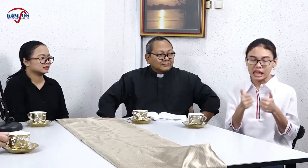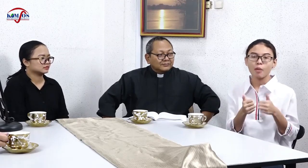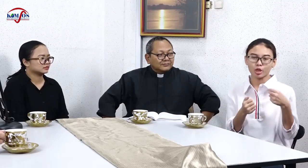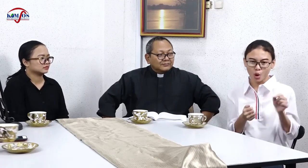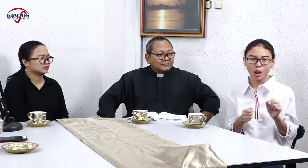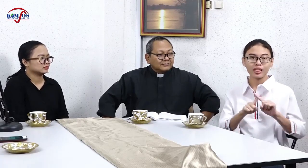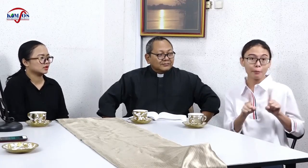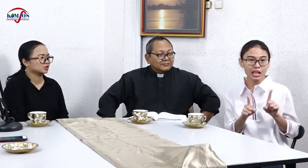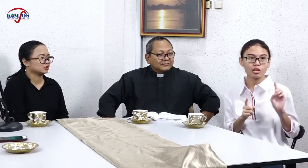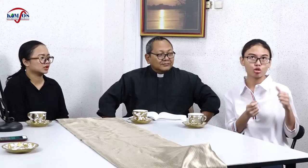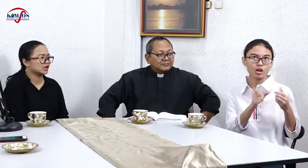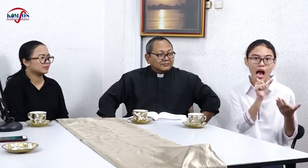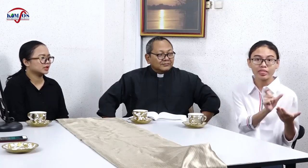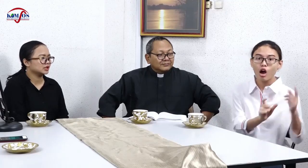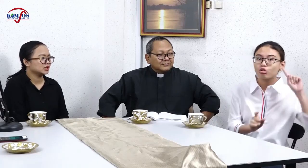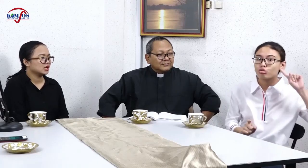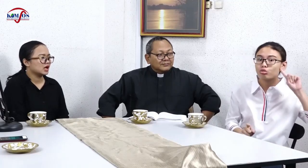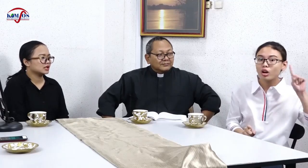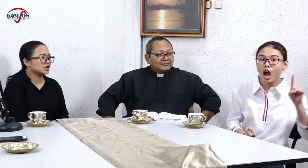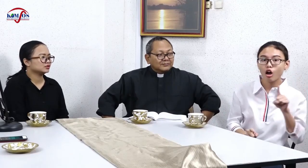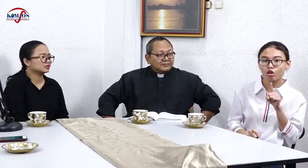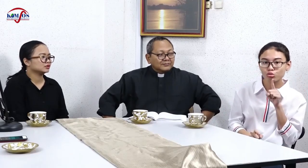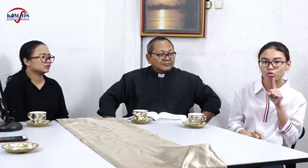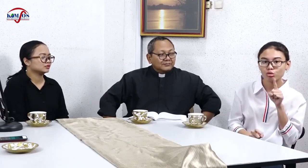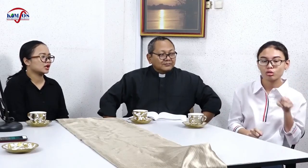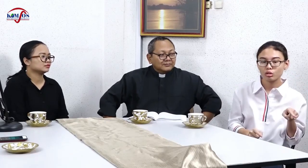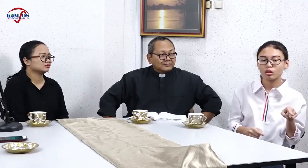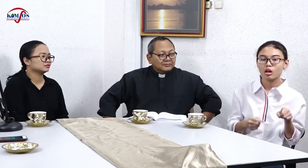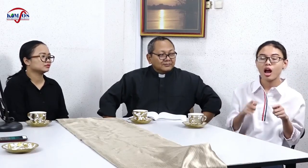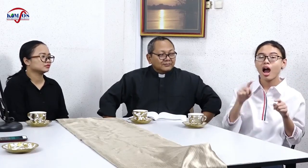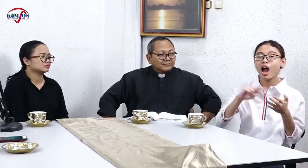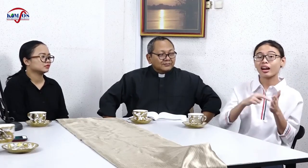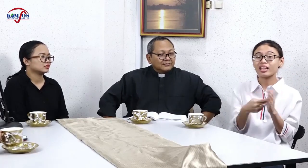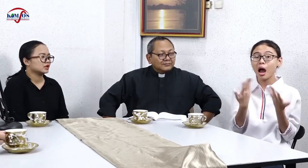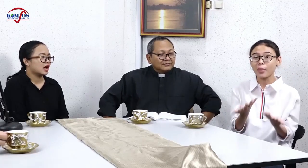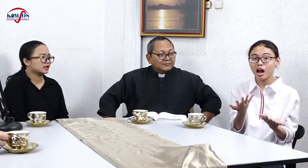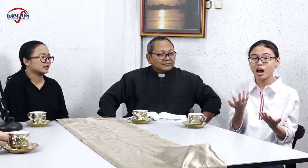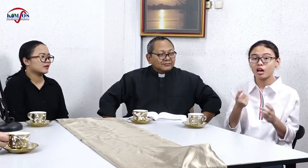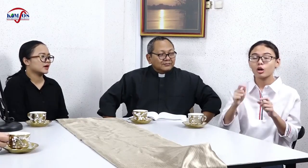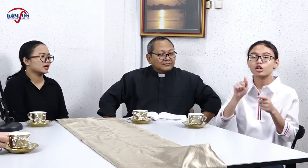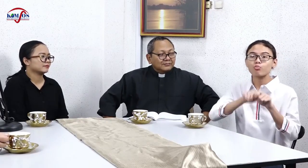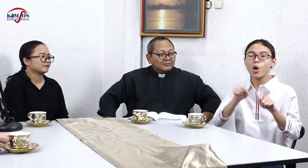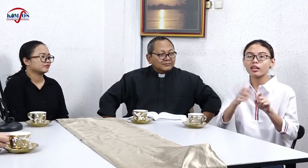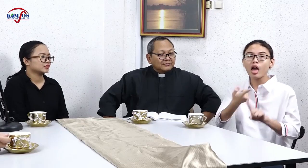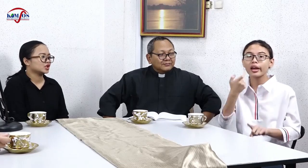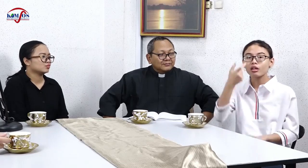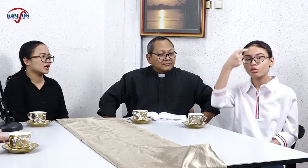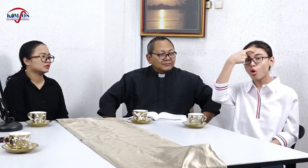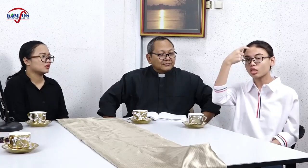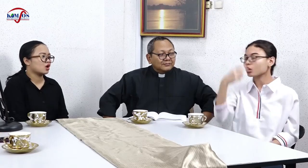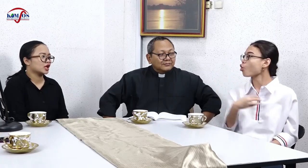kasar betul tetapi ada tunarungu arti apa